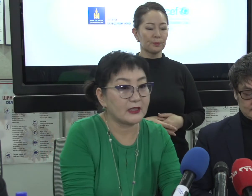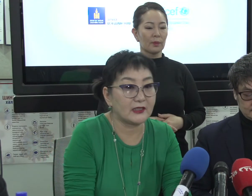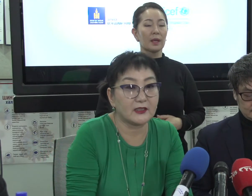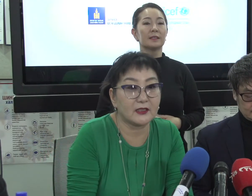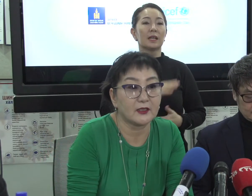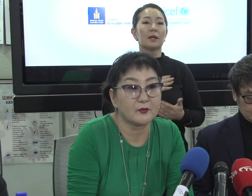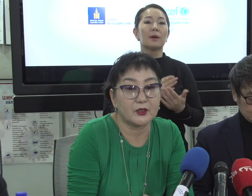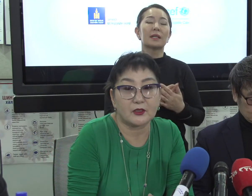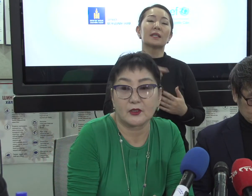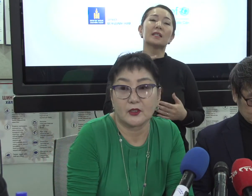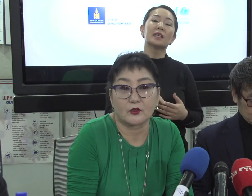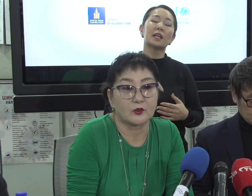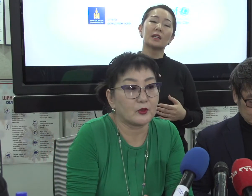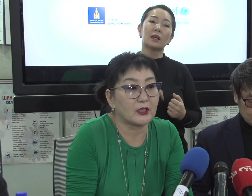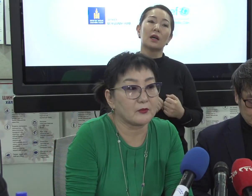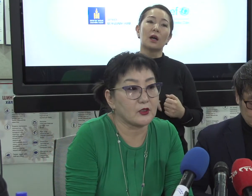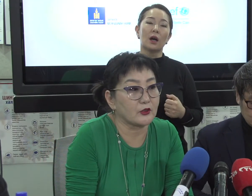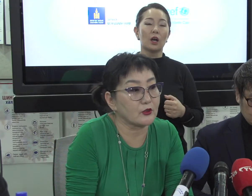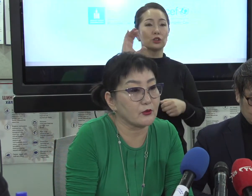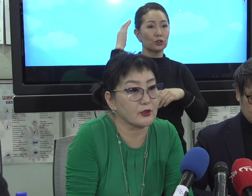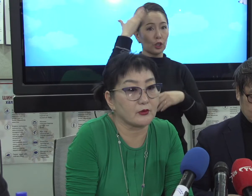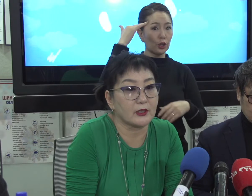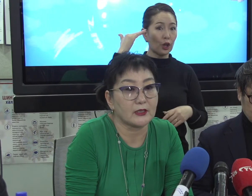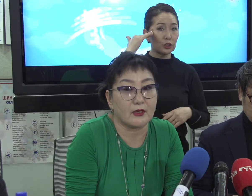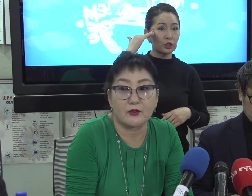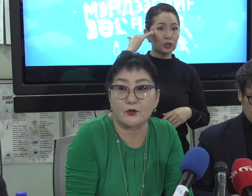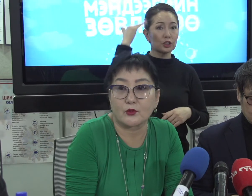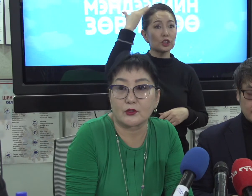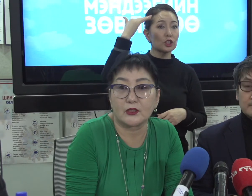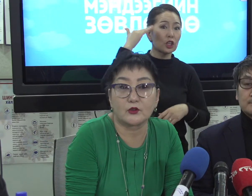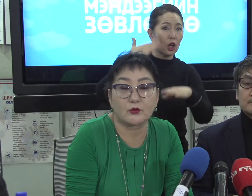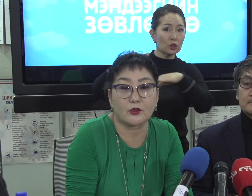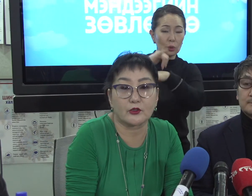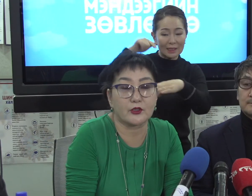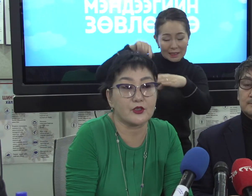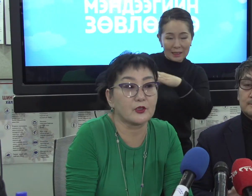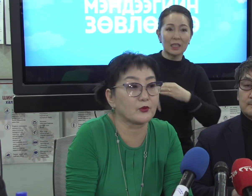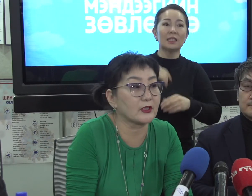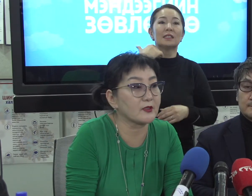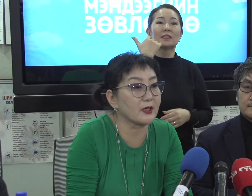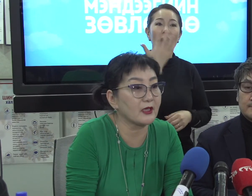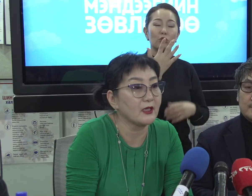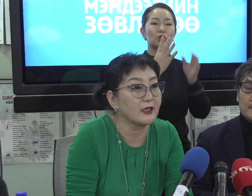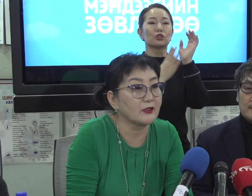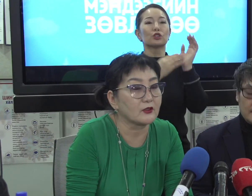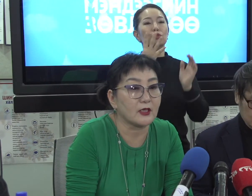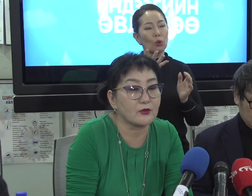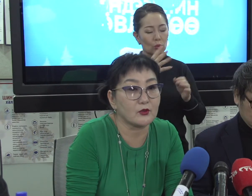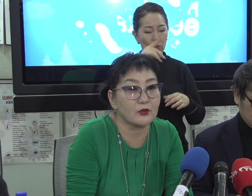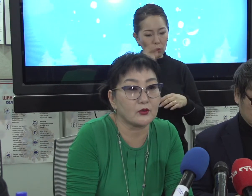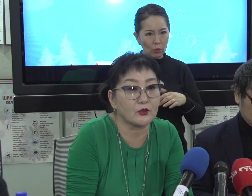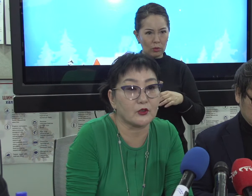Яа баярлалаа. Тэгэхээр бид нар одоо бүгд найрамдах Солонгос улсад бол 594 тохиолдол шинээр бүртгэгдсэн байгаа. Энэ